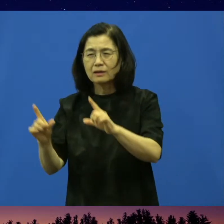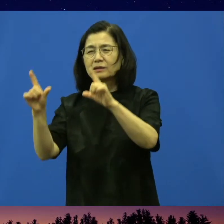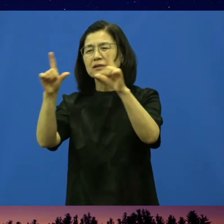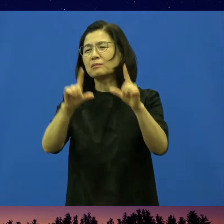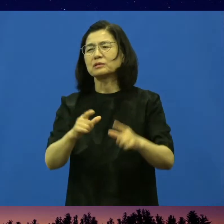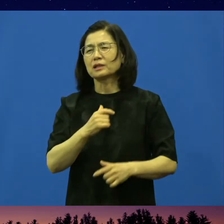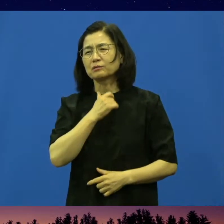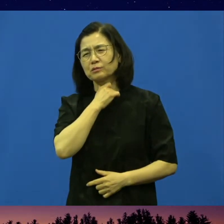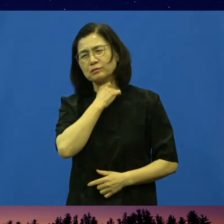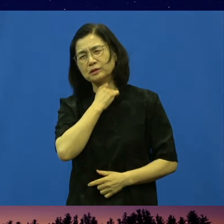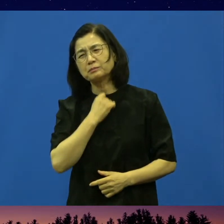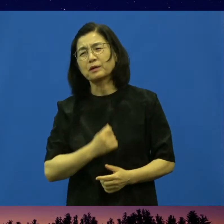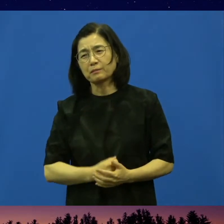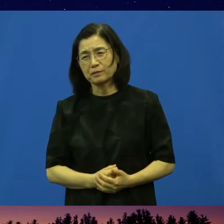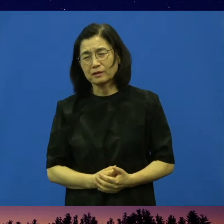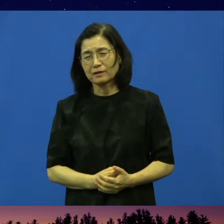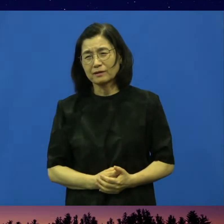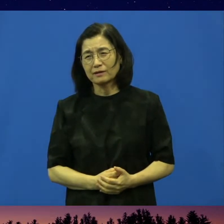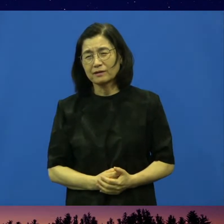언제까지 이렇게 살아야 되느냐?